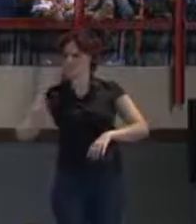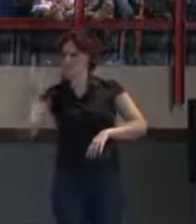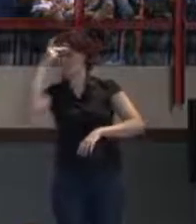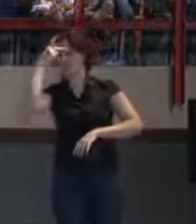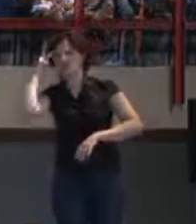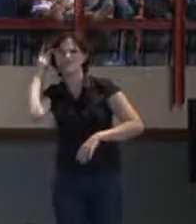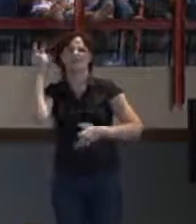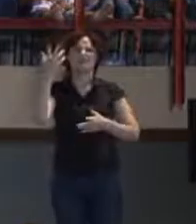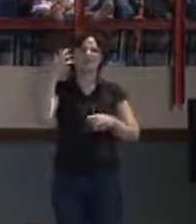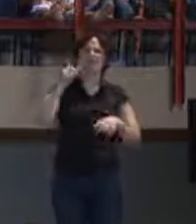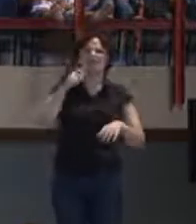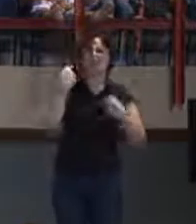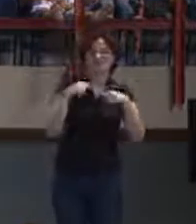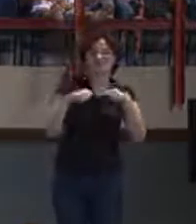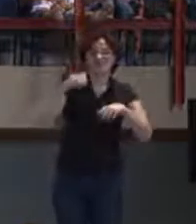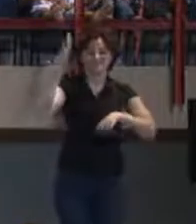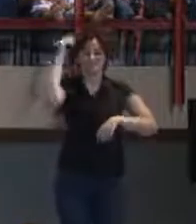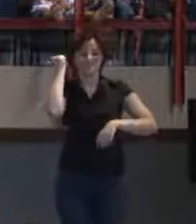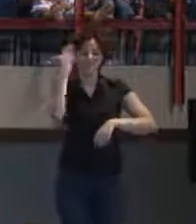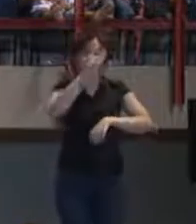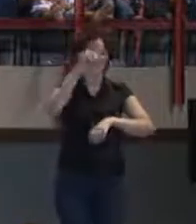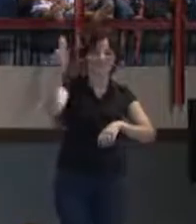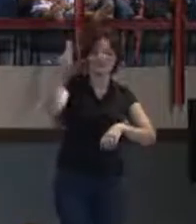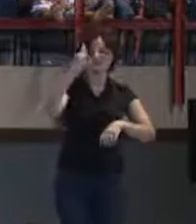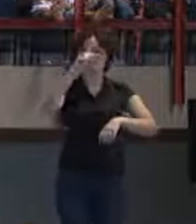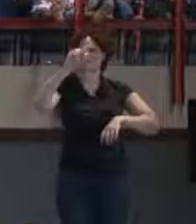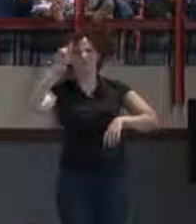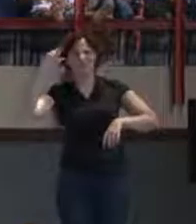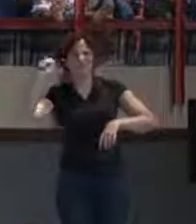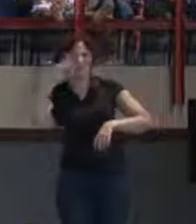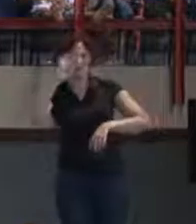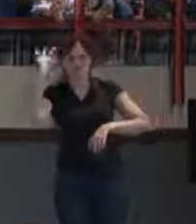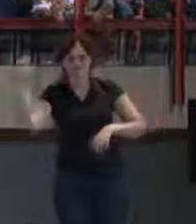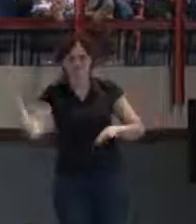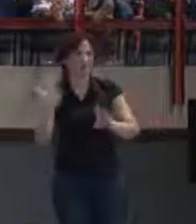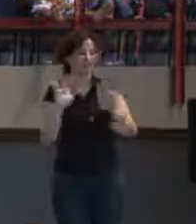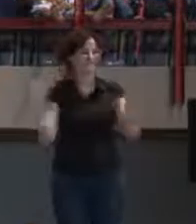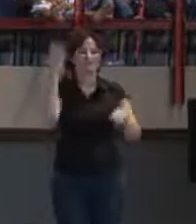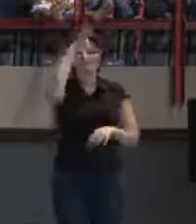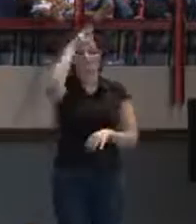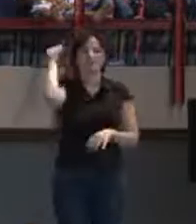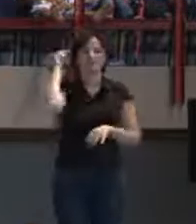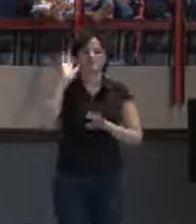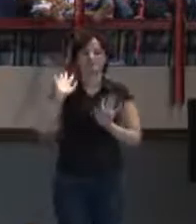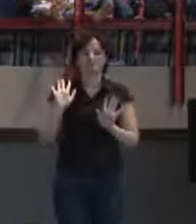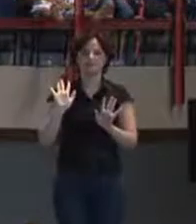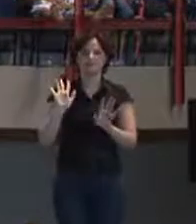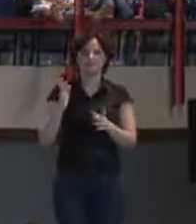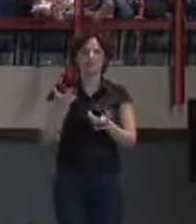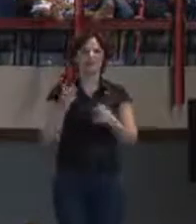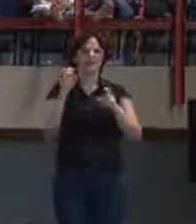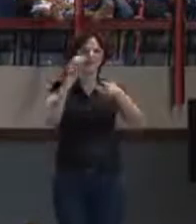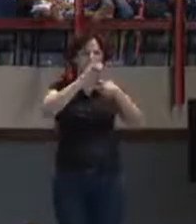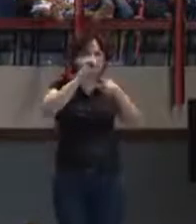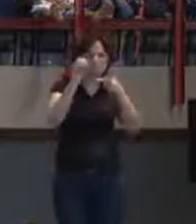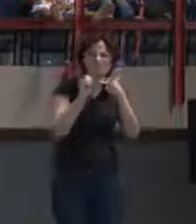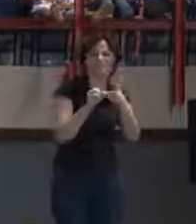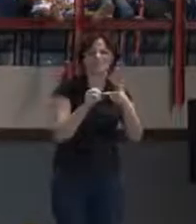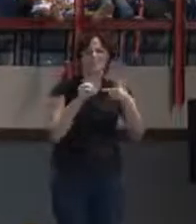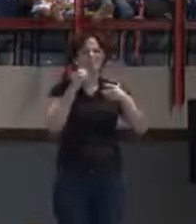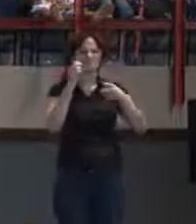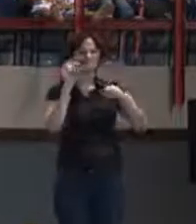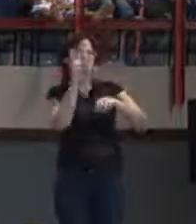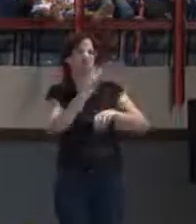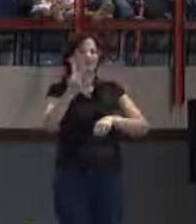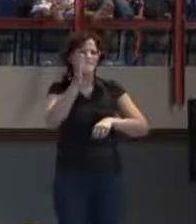que saber toda, Tomé de Souza, Duarte da Costa. Não, esquece. Ninguém vai perguntar isso mais no vestibular, gente. O vestibular ele teve